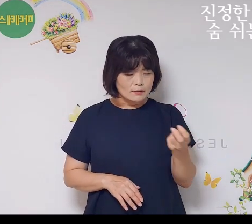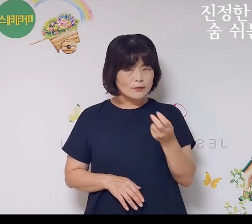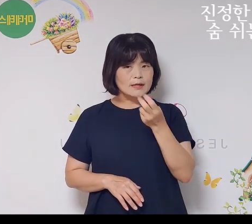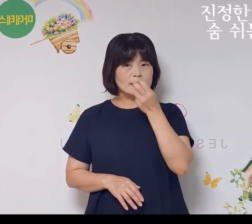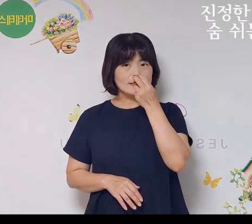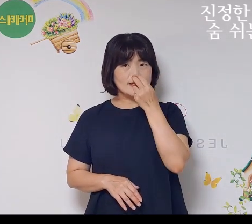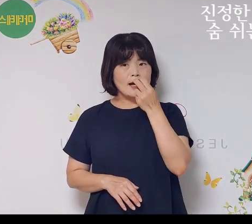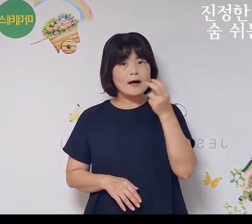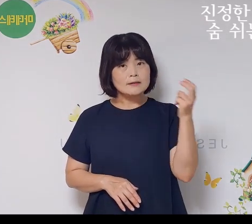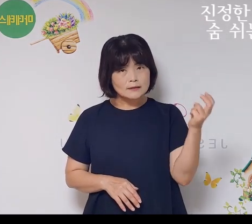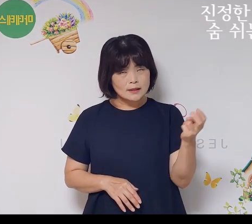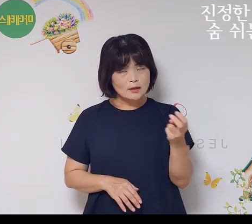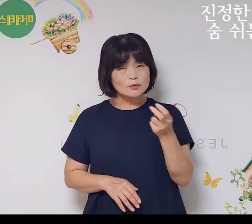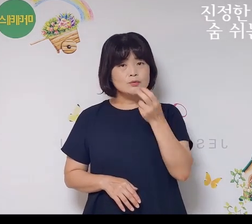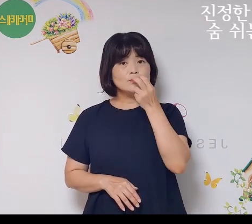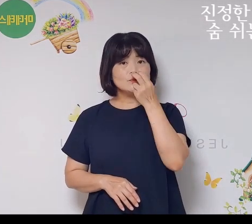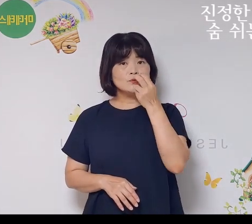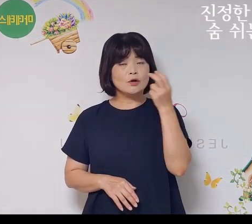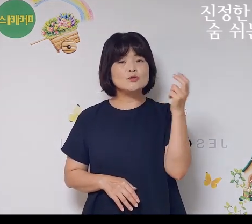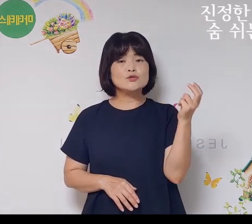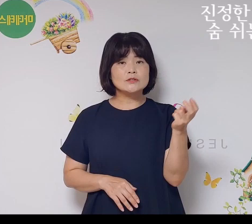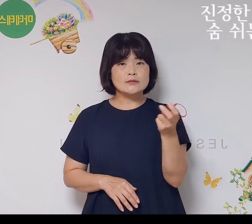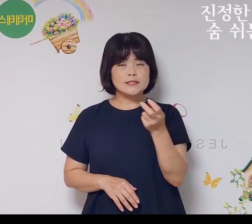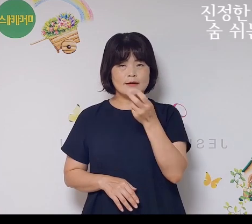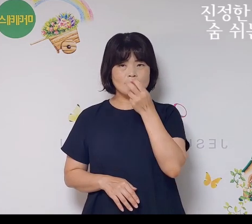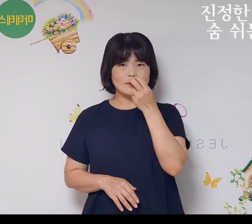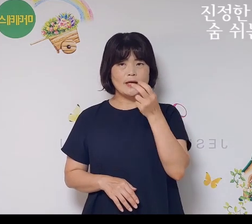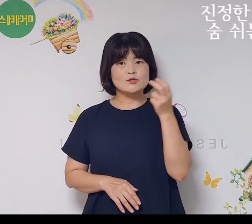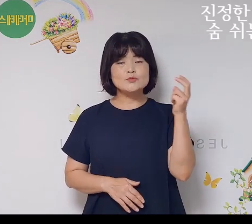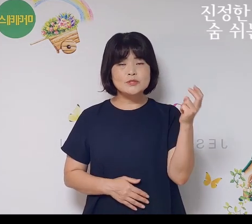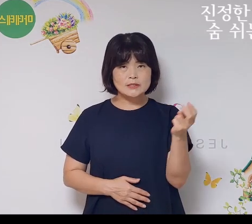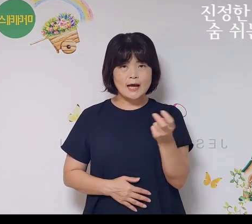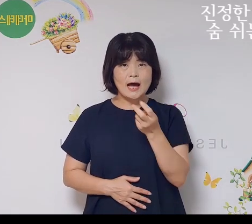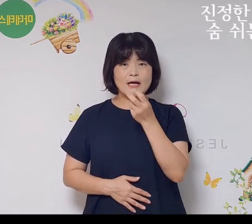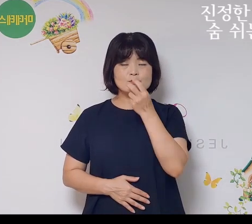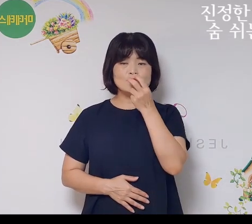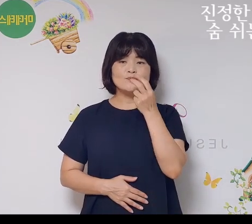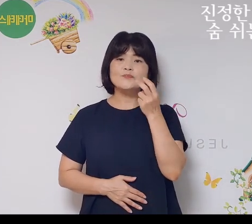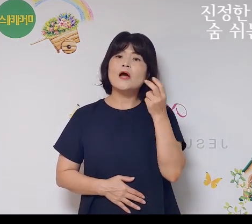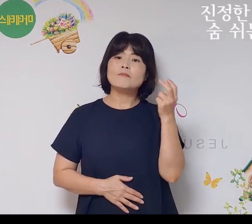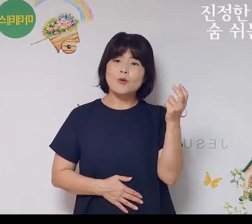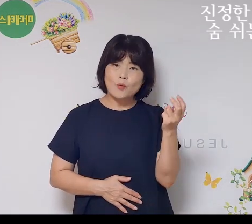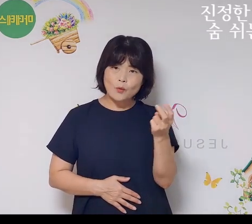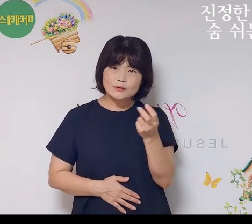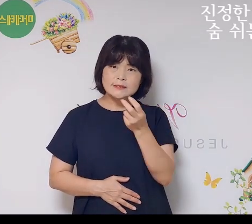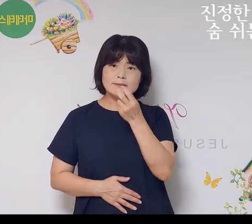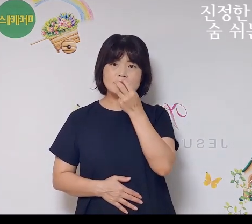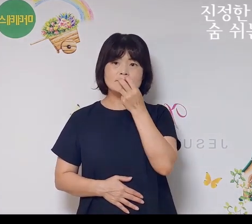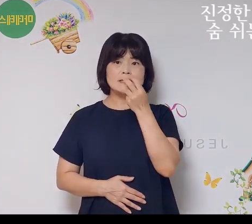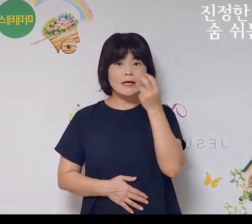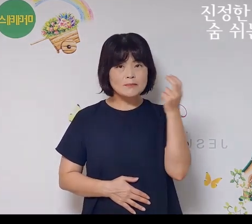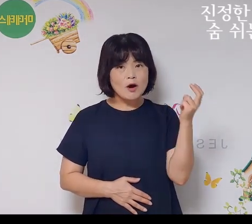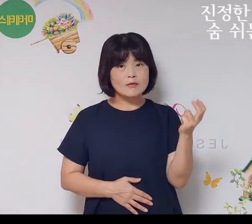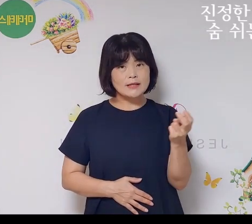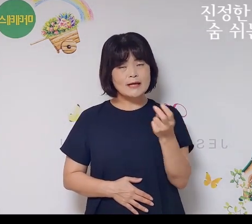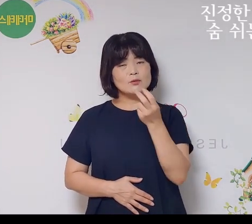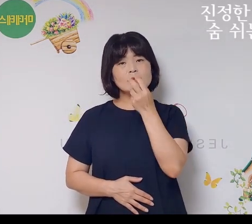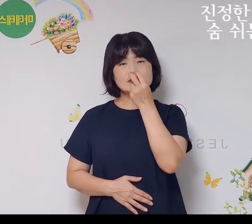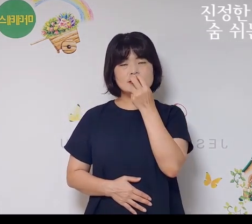여기 안에다가 이렇게 후 넣어주는 것처럼 숨쉬다, 호흡, 생명 다 똑같은